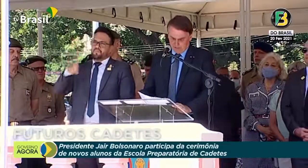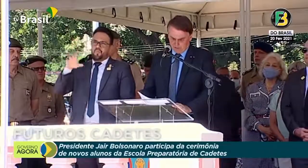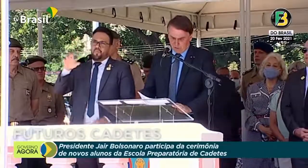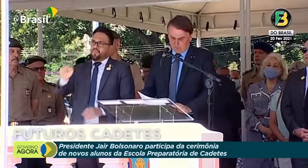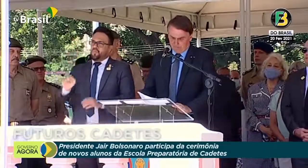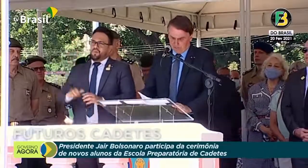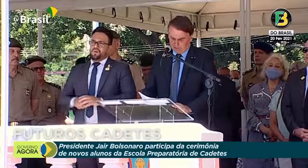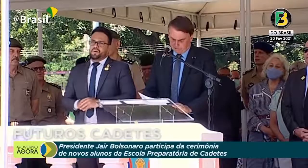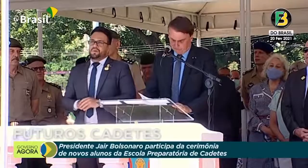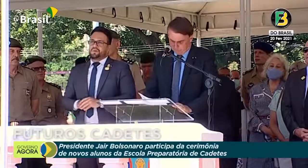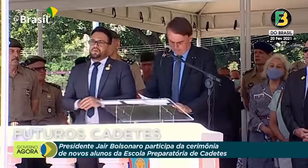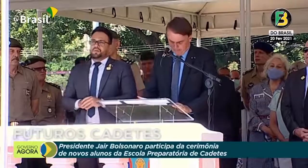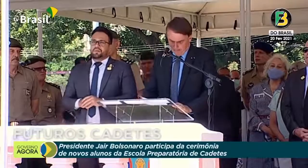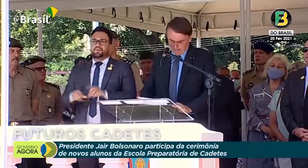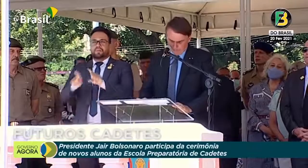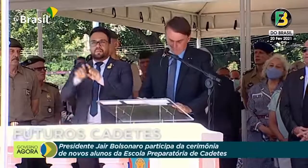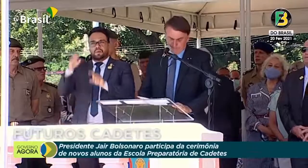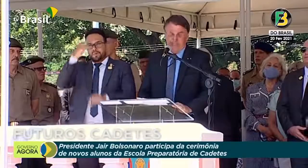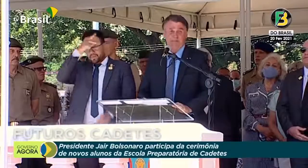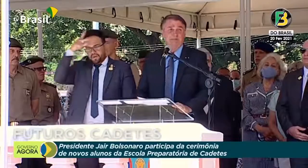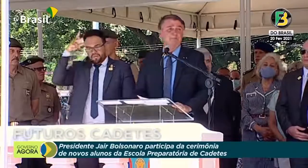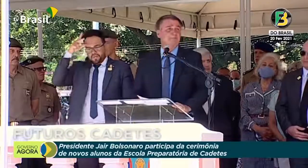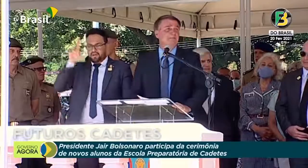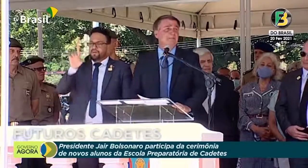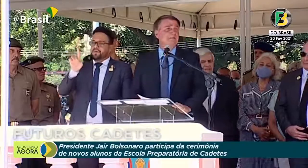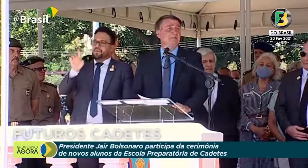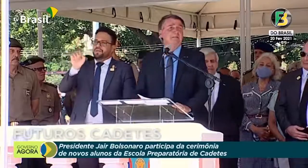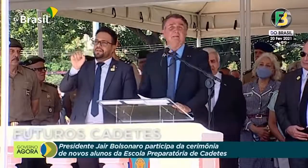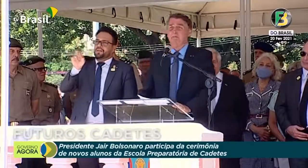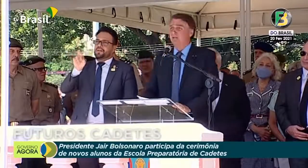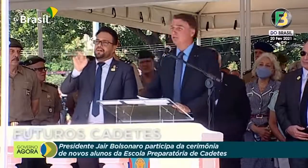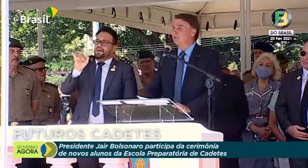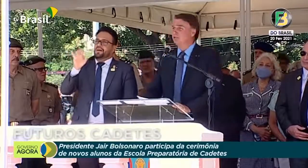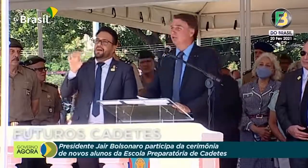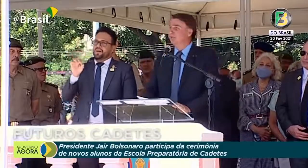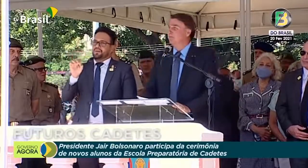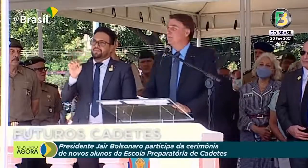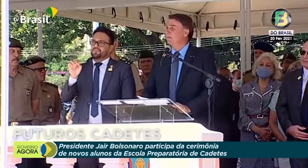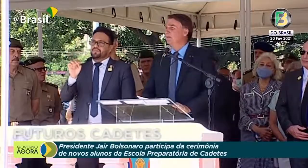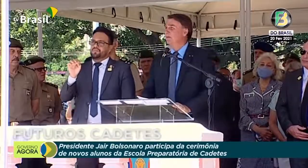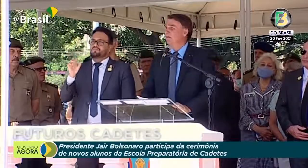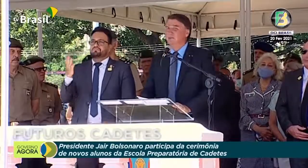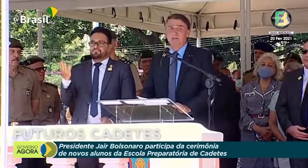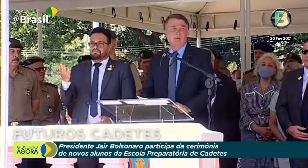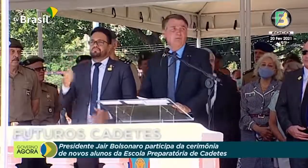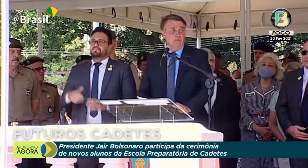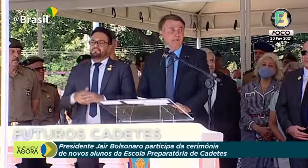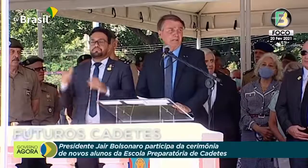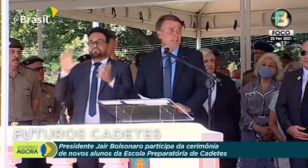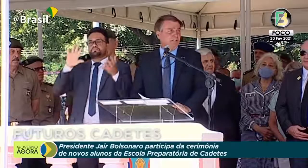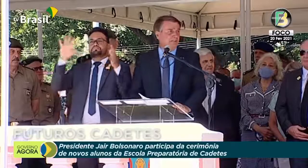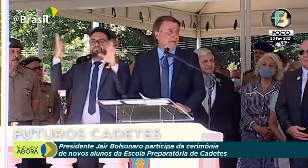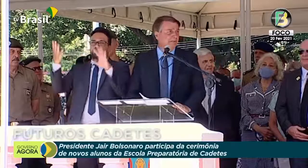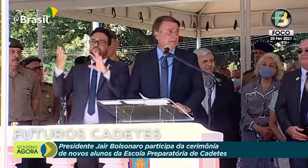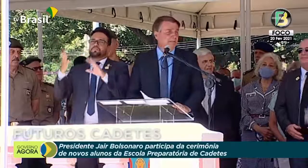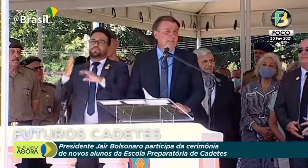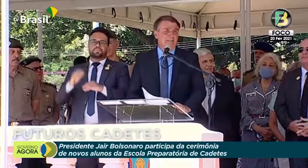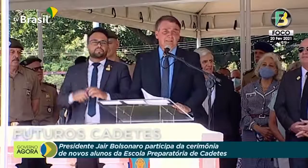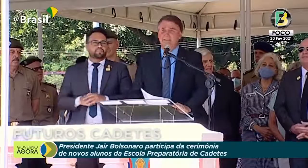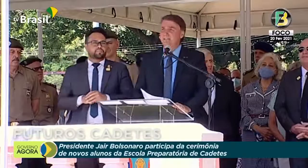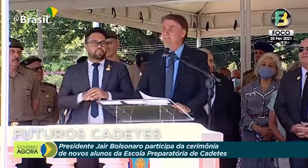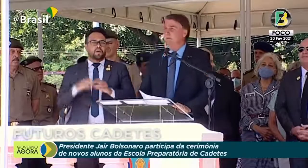Prezado senhor prefeito Dário Sadi, quis o destino que eu fosse